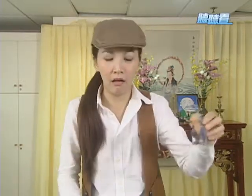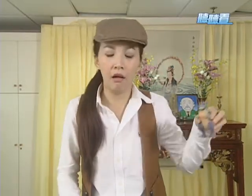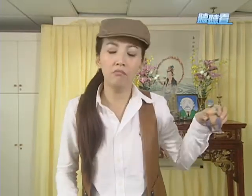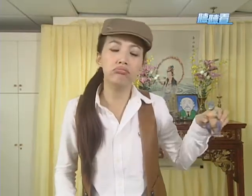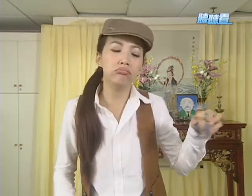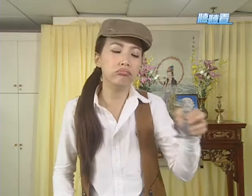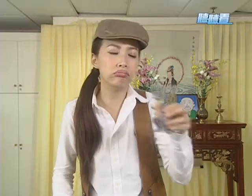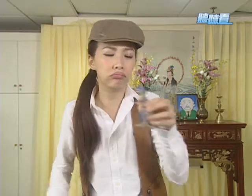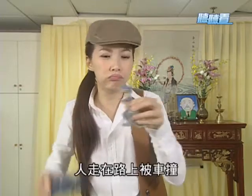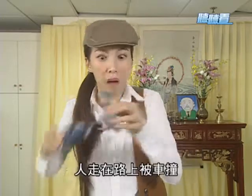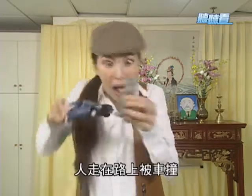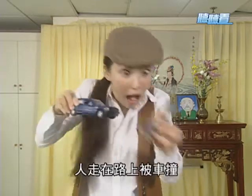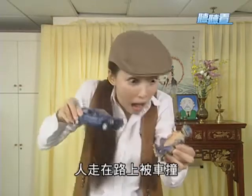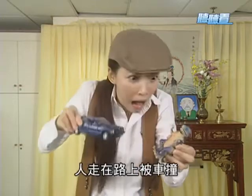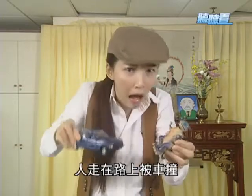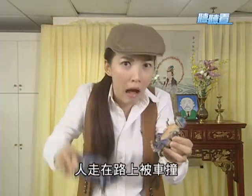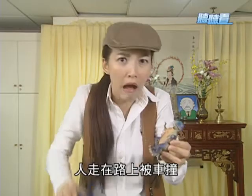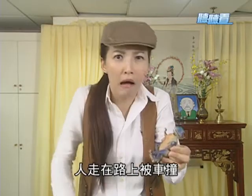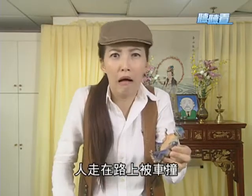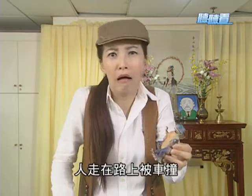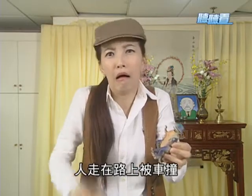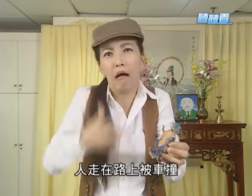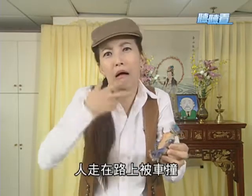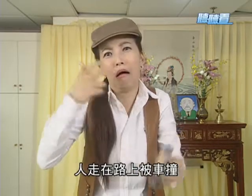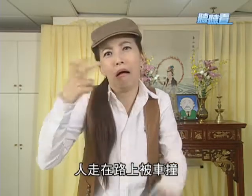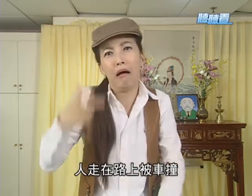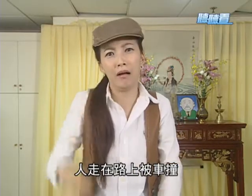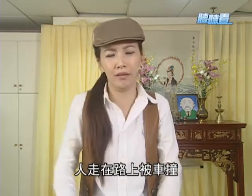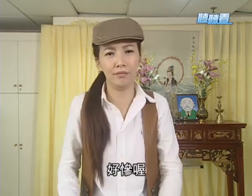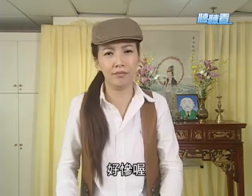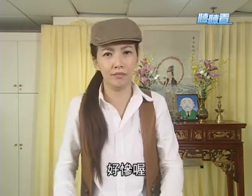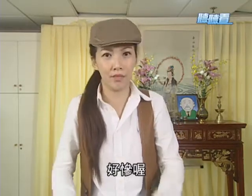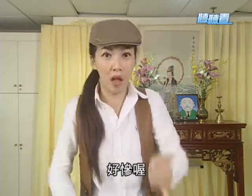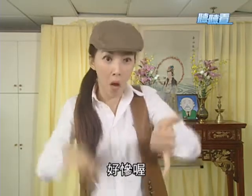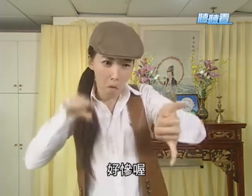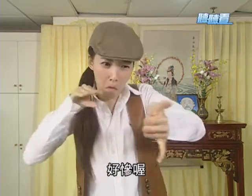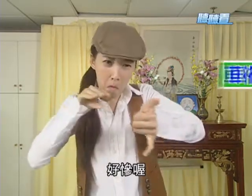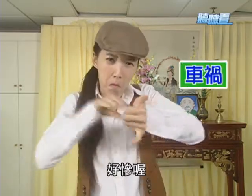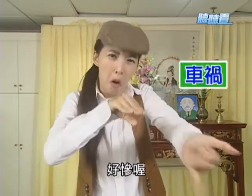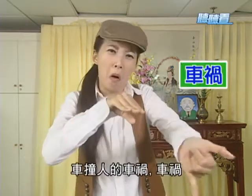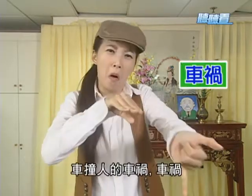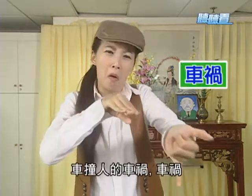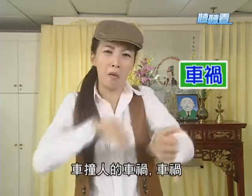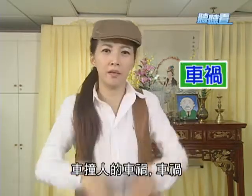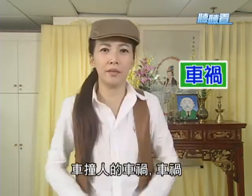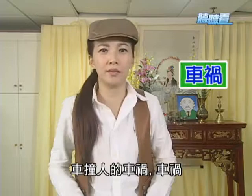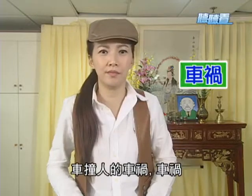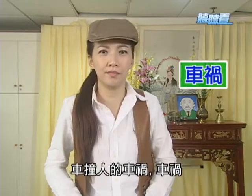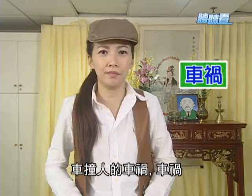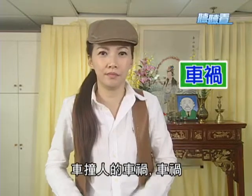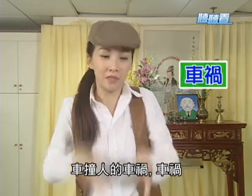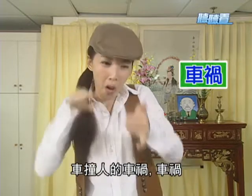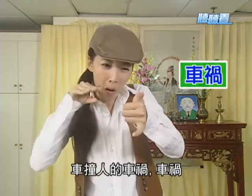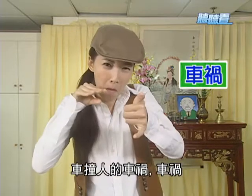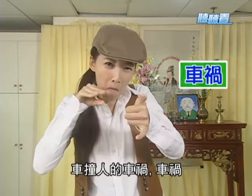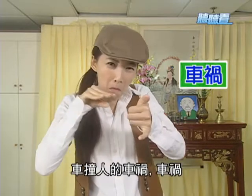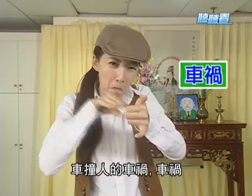啊，人走在路上被车撞，好惨哦，车撞人的车祸，车